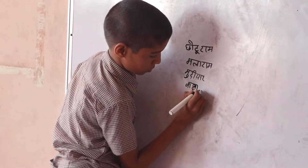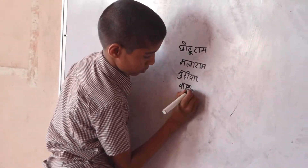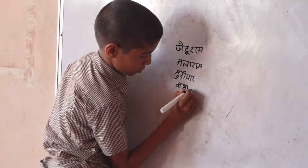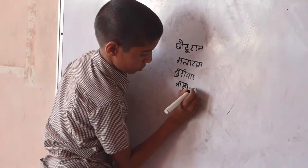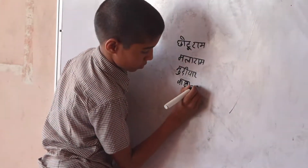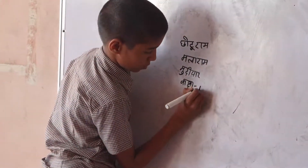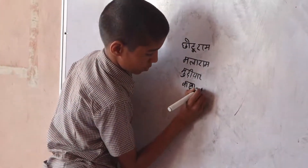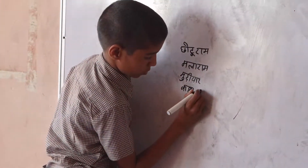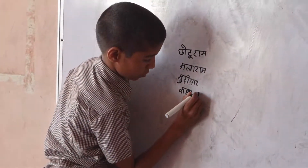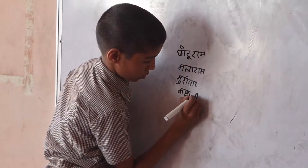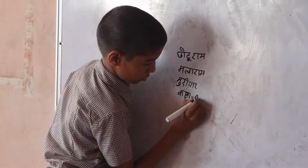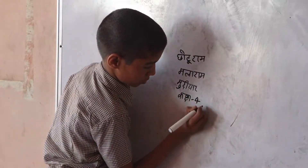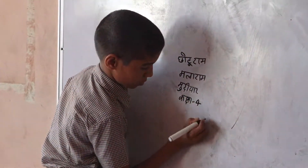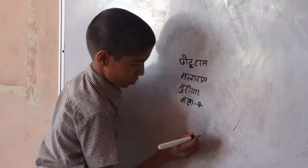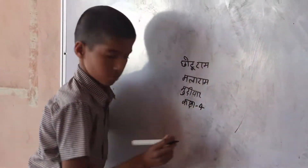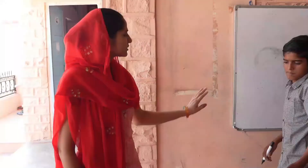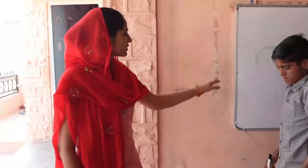ठीक है जाओ बेटा।